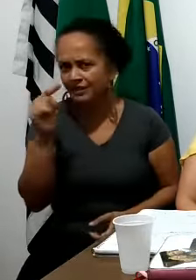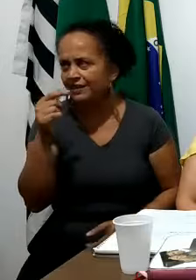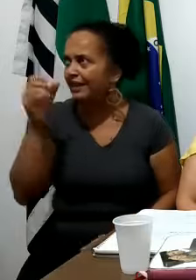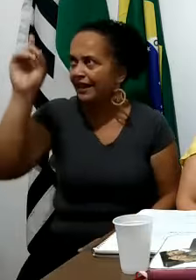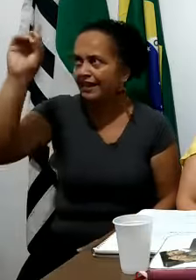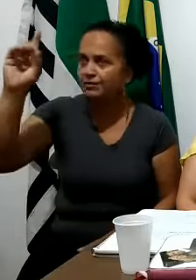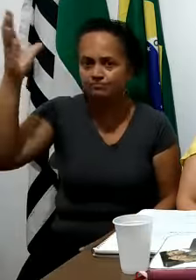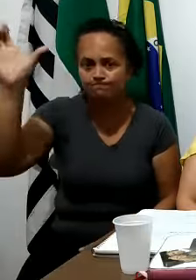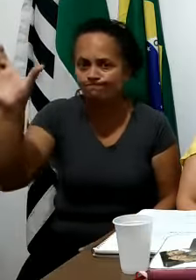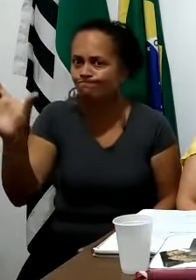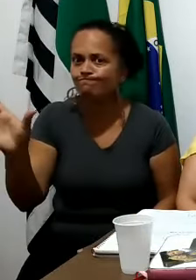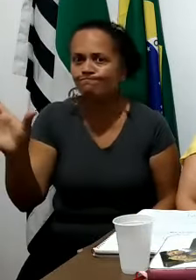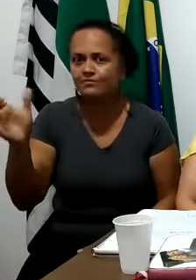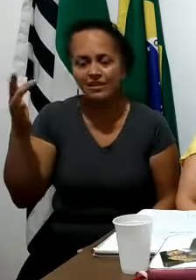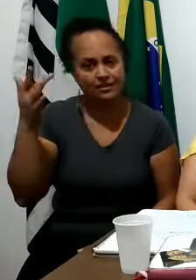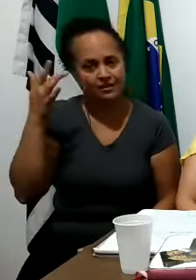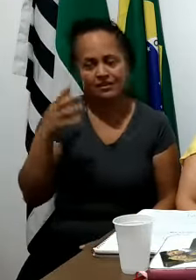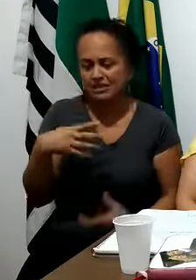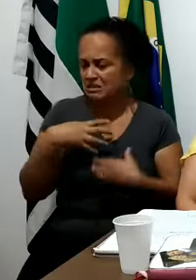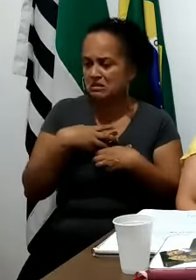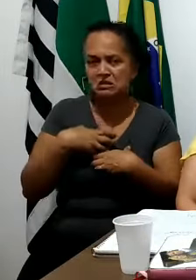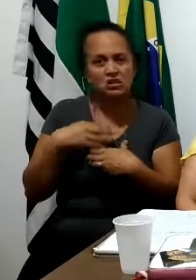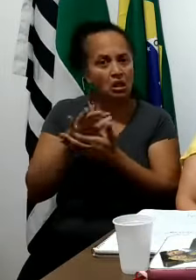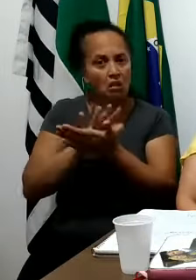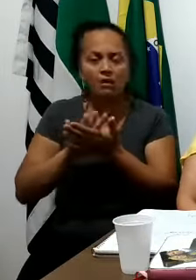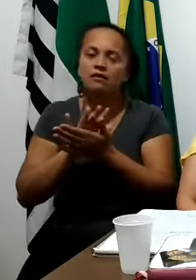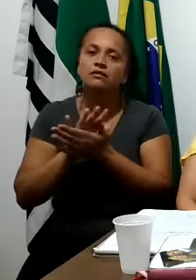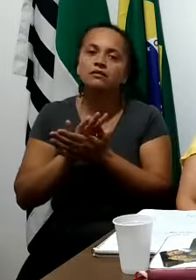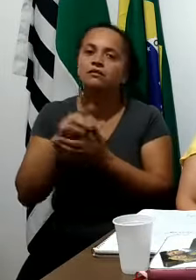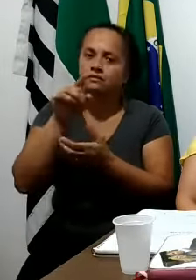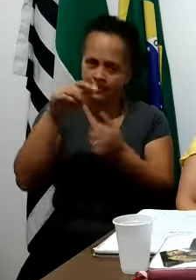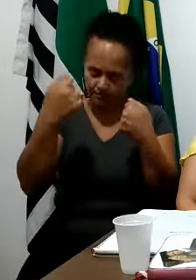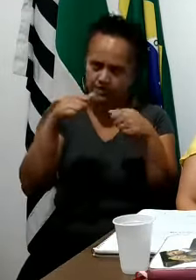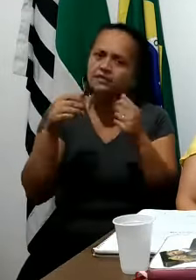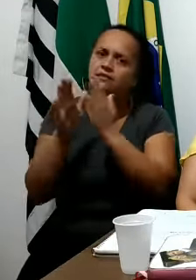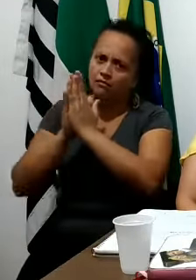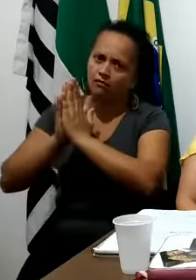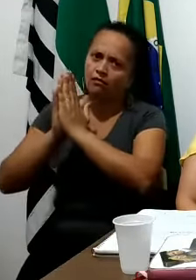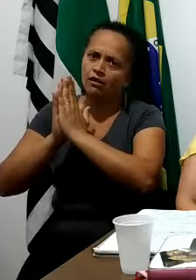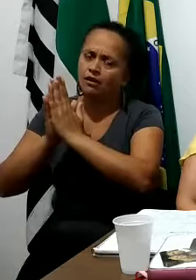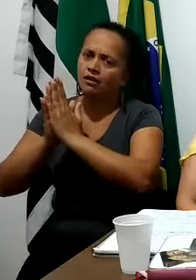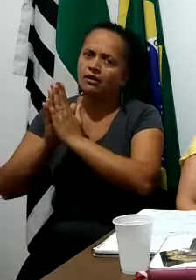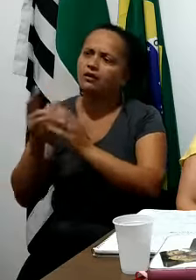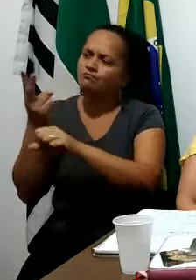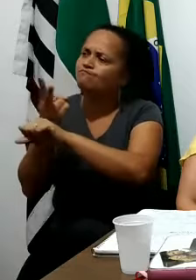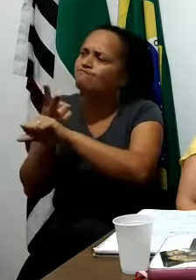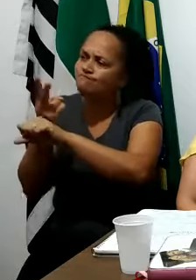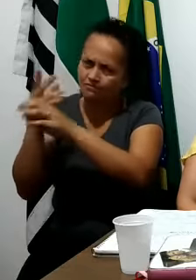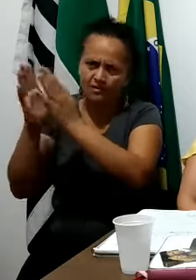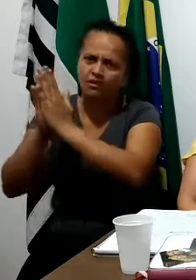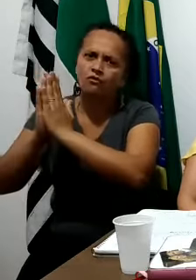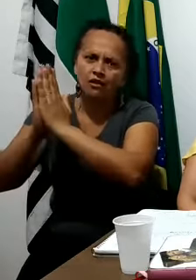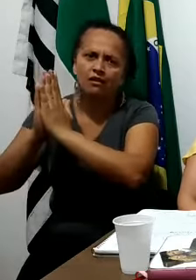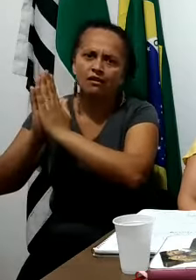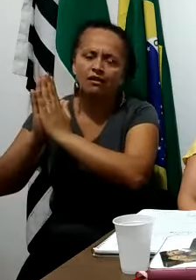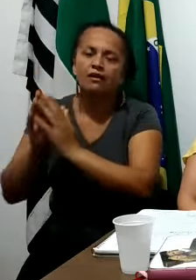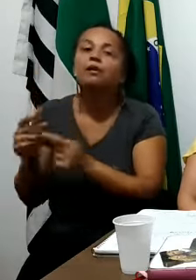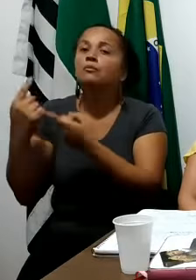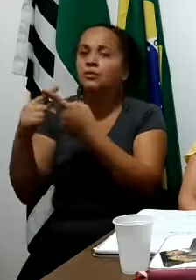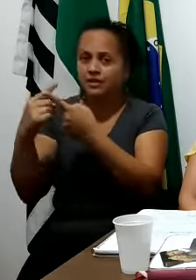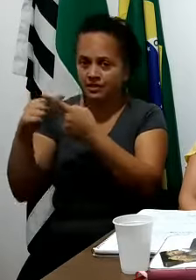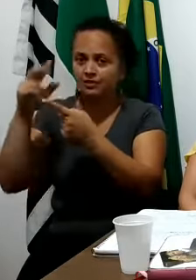procura um relacionamento com o Senhor. Procura dele, porque Ele tem algo para transferir e é algo grande, né? Diz que os pensamentos do